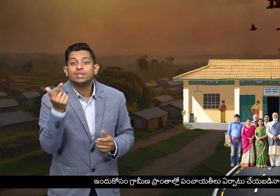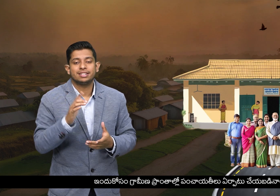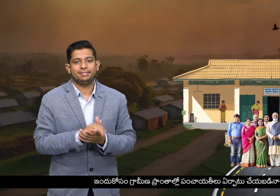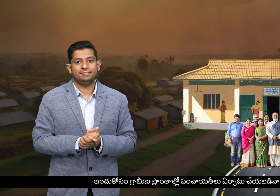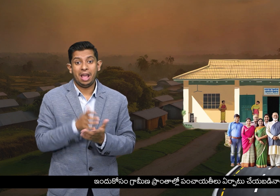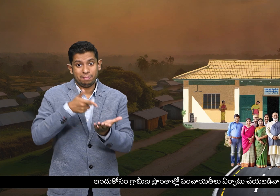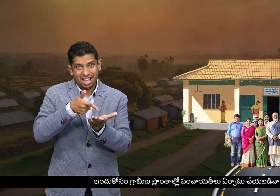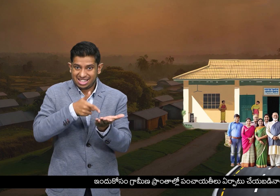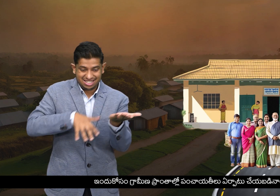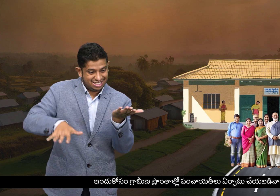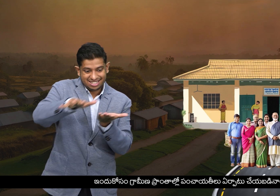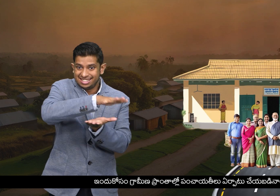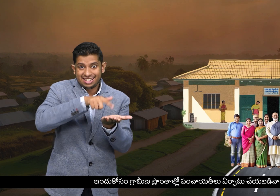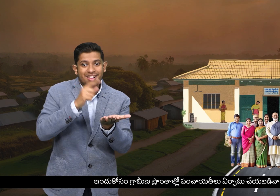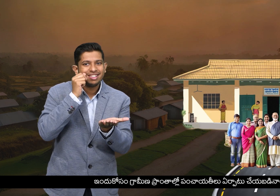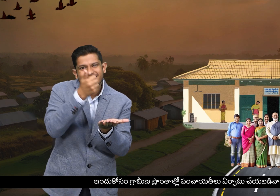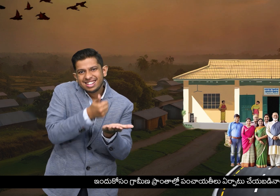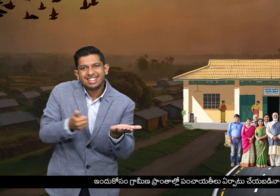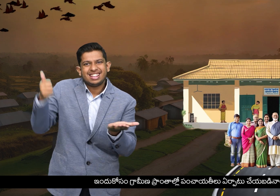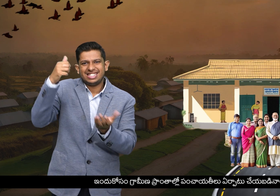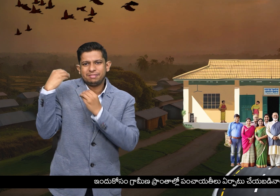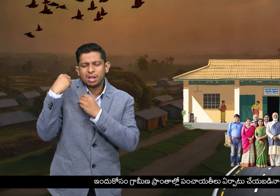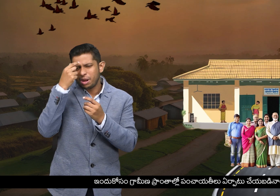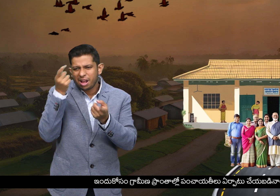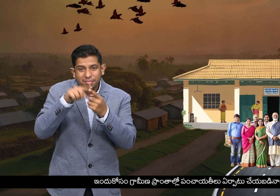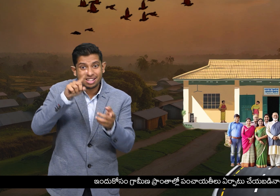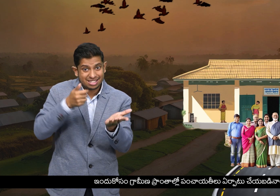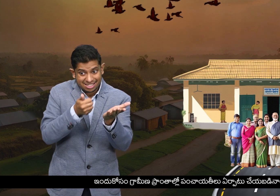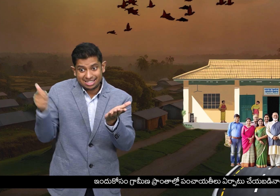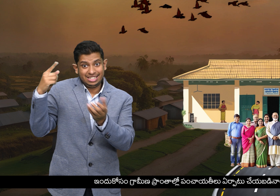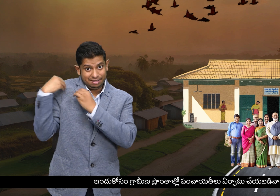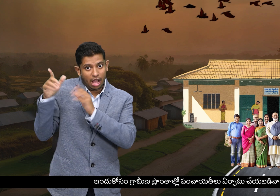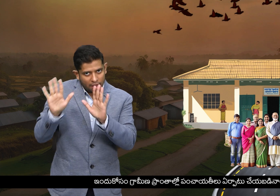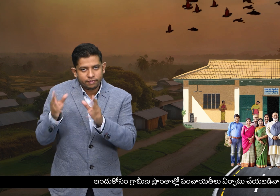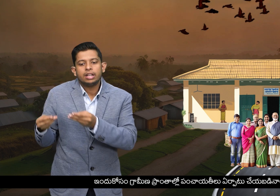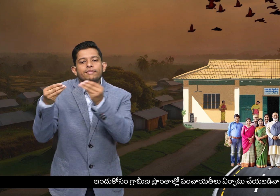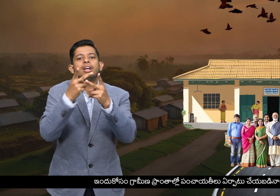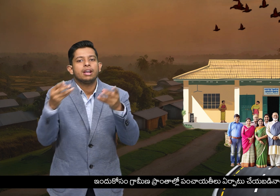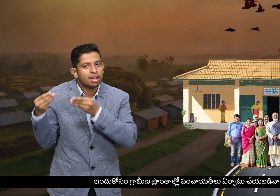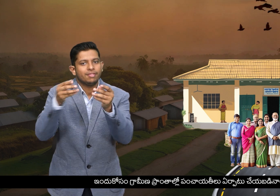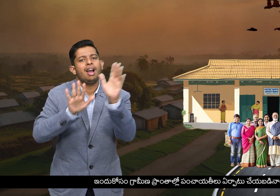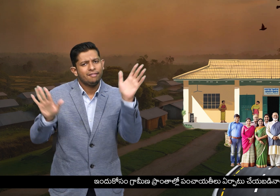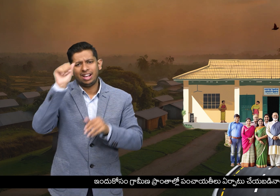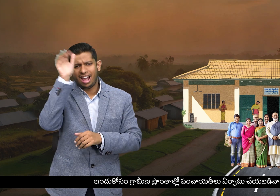ఇందుకోసం గ్రామీణ ప్రాంతాల్లో పంచాయతీలు ఏర్పాటు చేయబడినాయి.